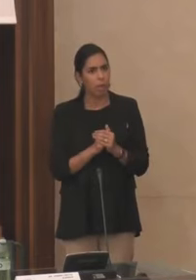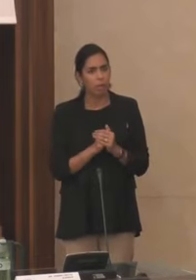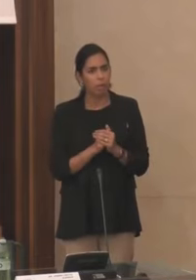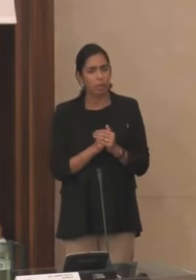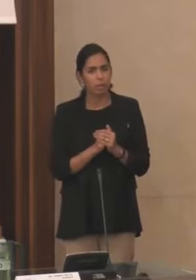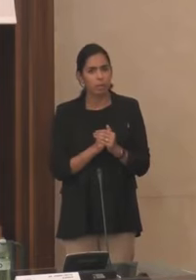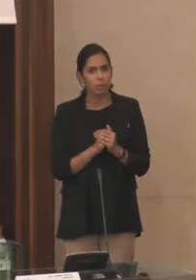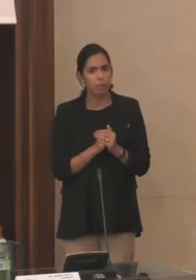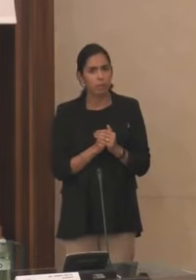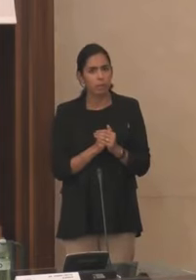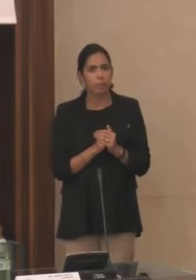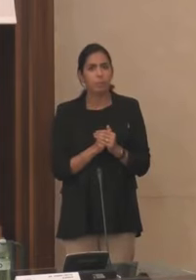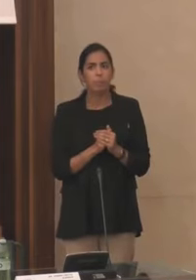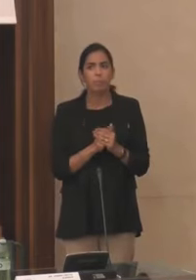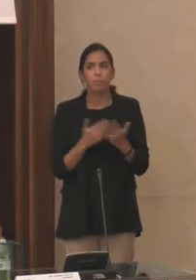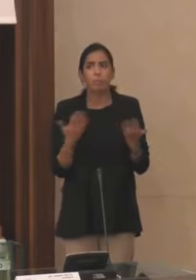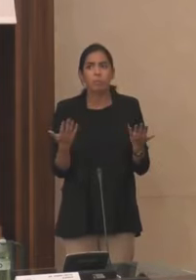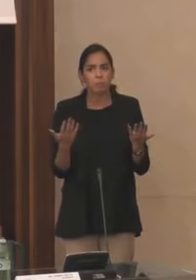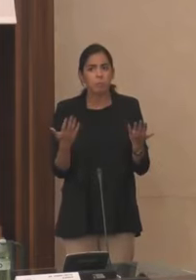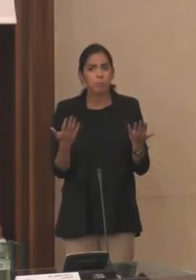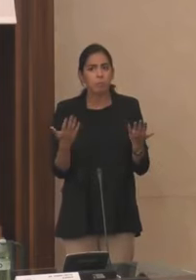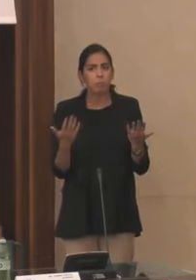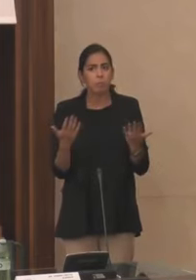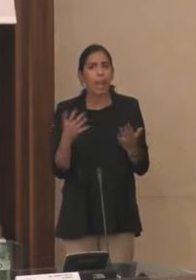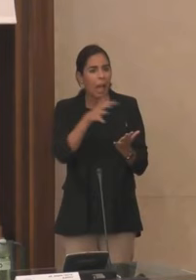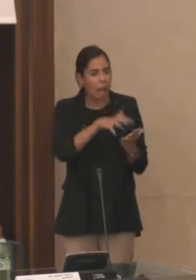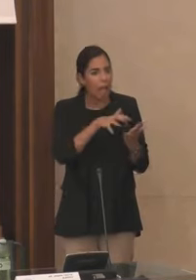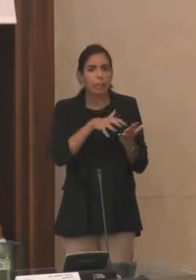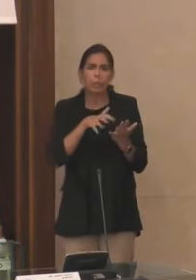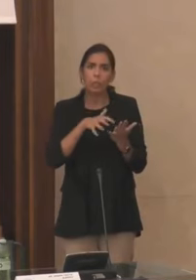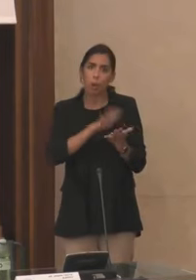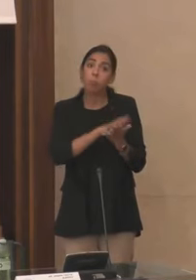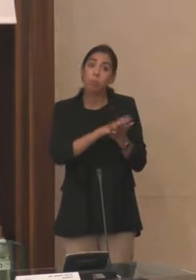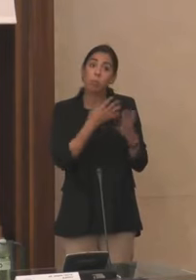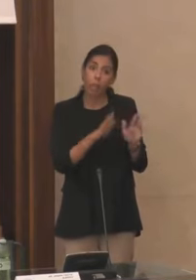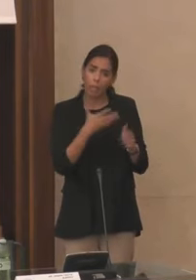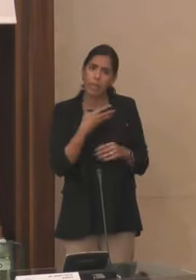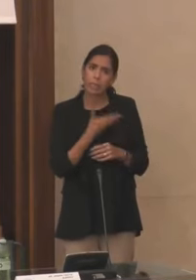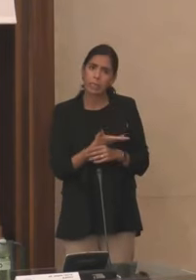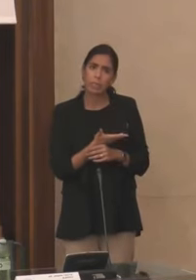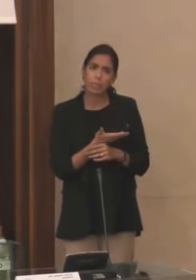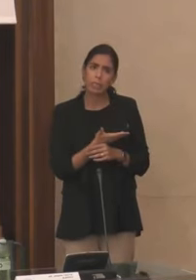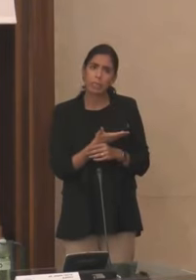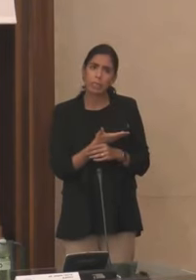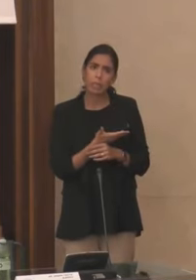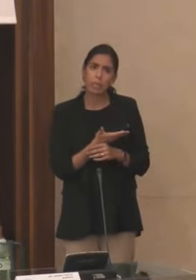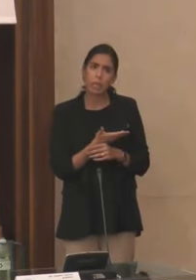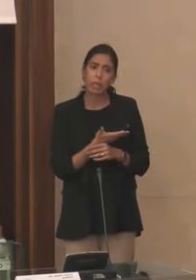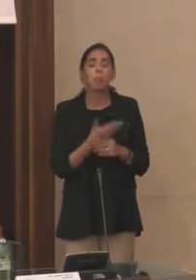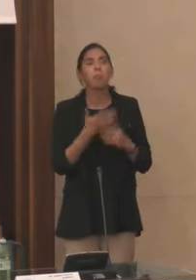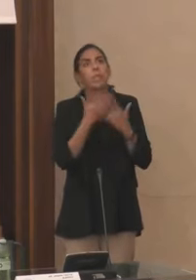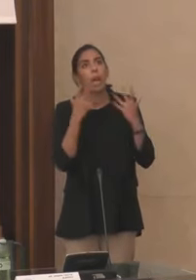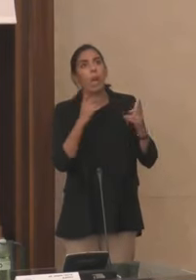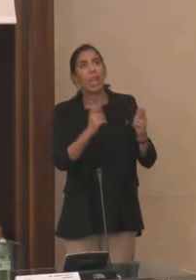documentazione scientifica importante. Gli articoli sono pure stati pubblicati, molte non in riviste con altissimo impact